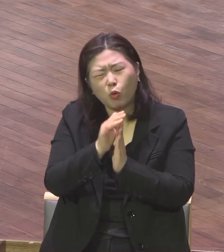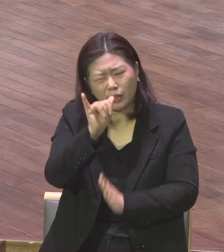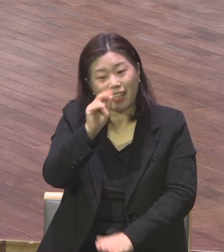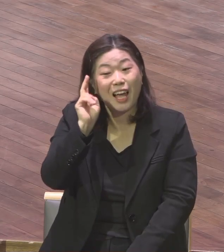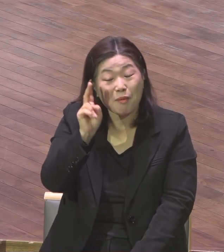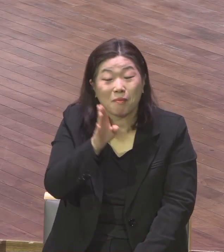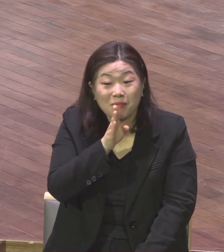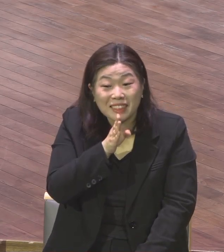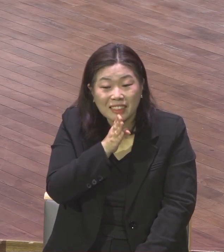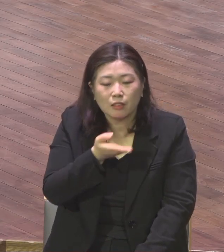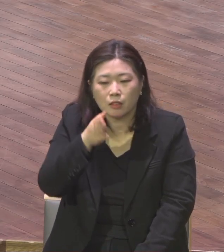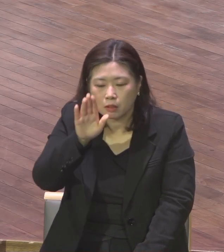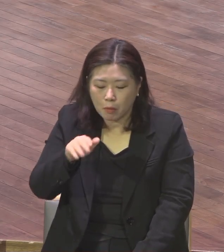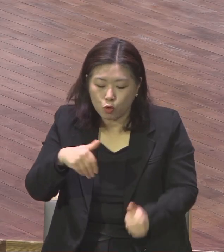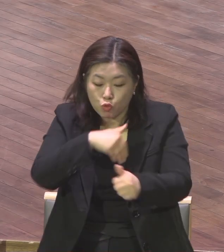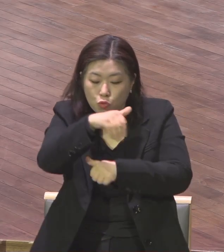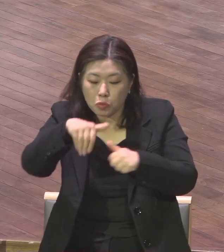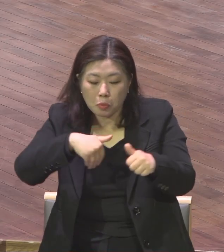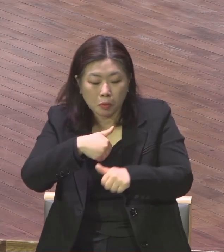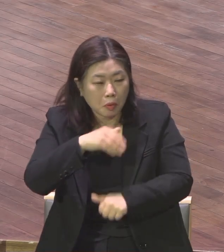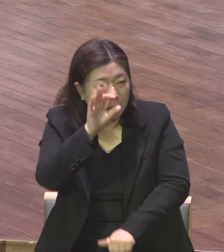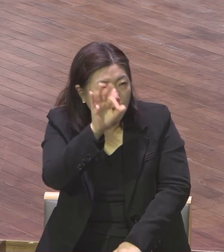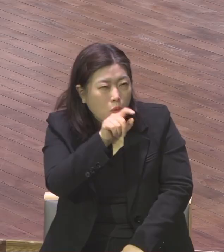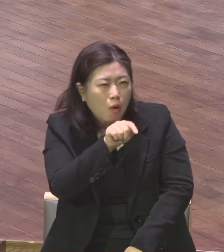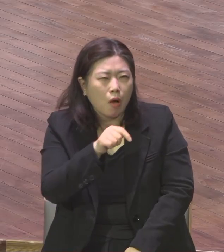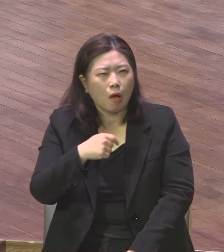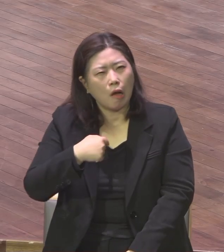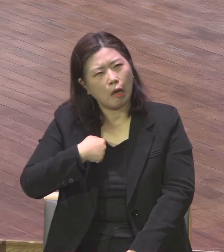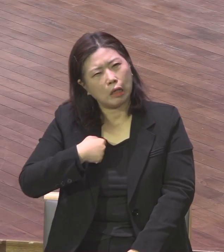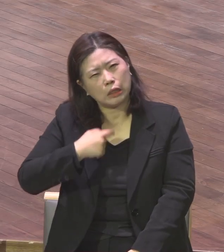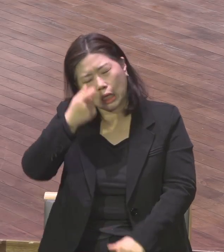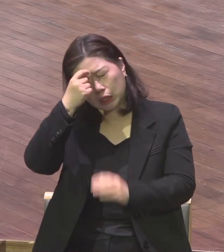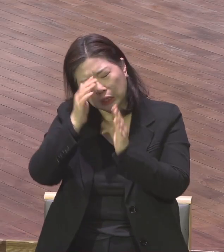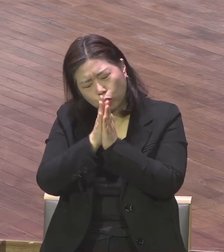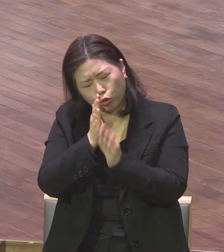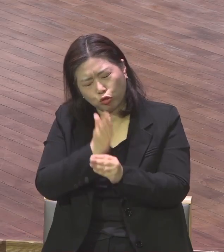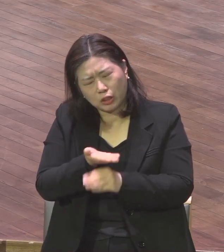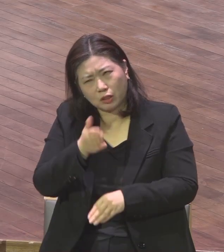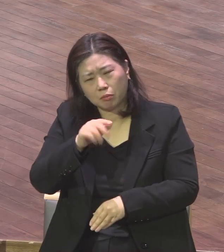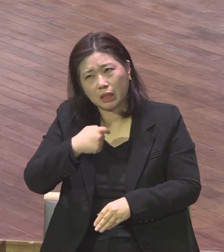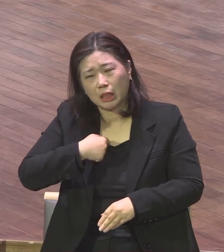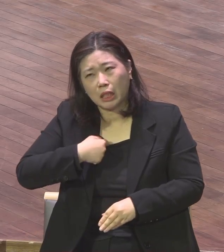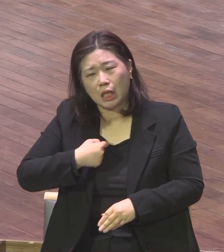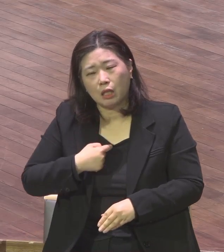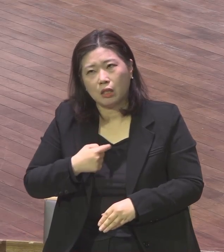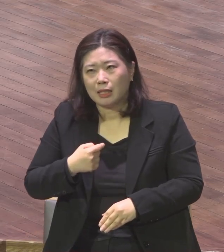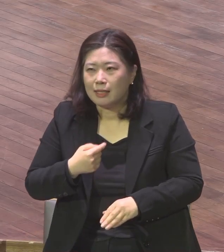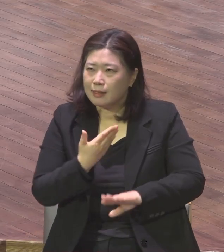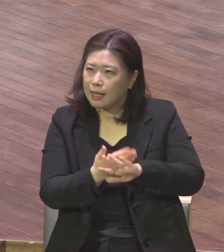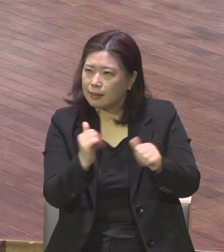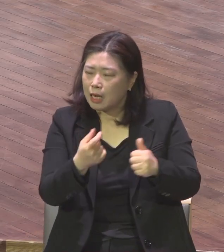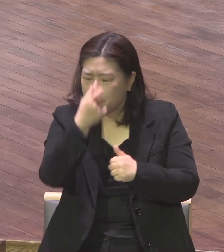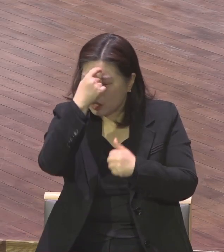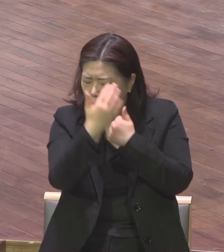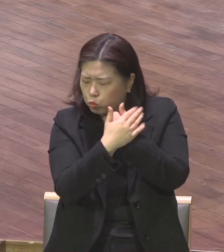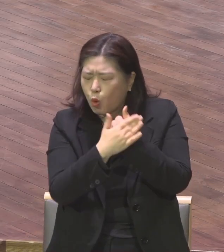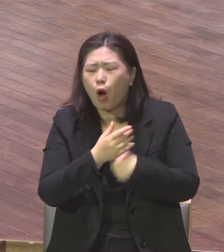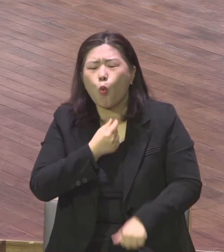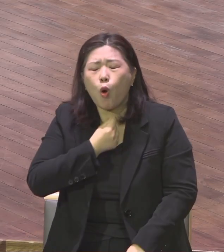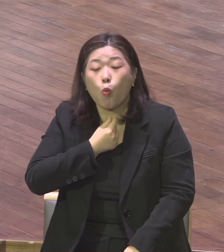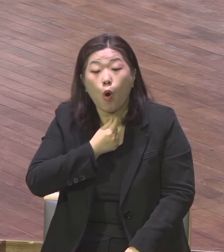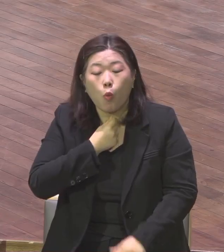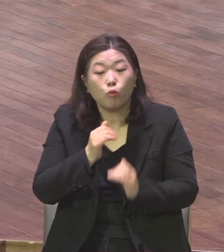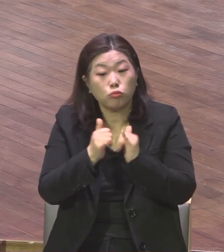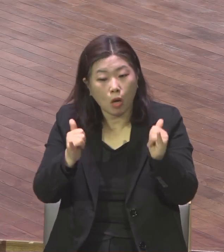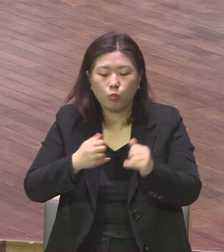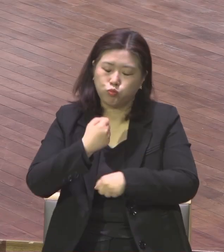어려운 문제 생기면 우리 정보 기도국에 기도 요청하시기 바랍니다. 요청하는 그 자체도 믿음이에요. 믿음 없는 사람 기도도